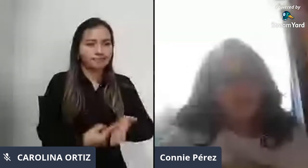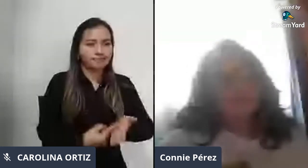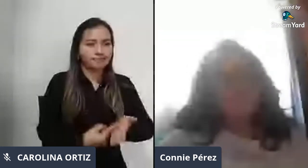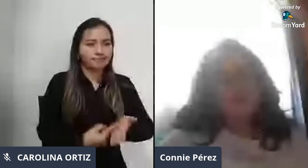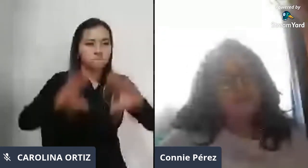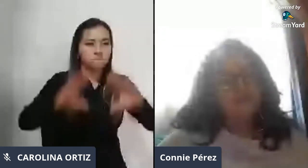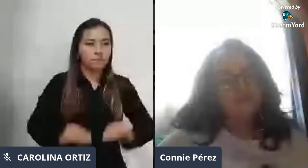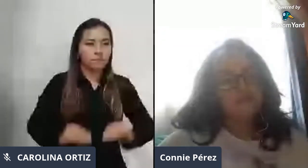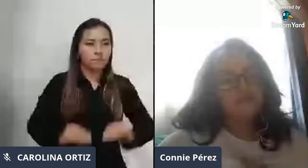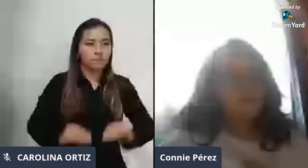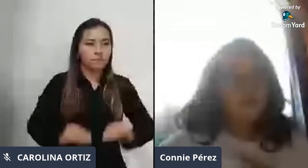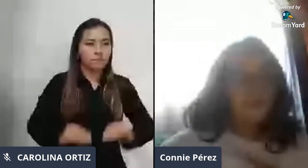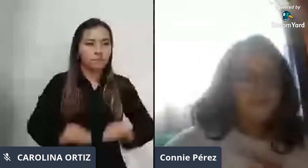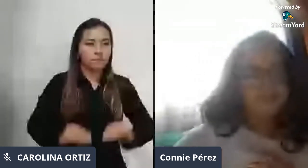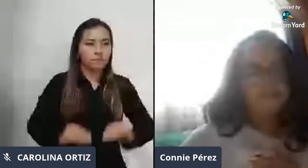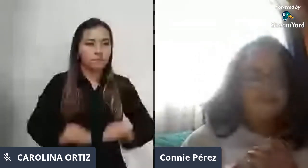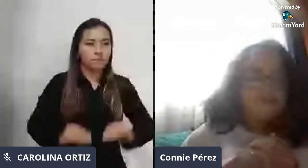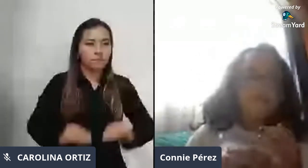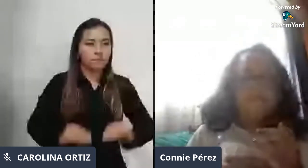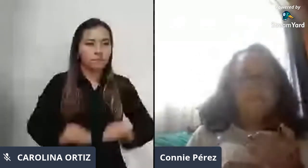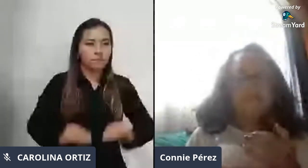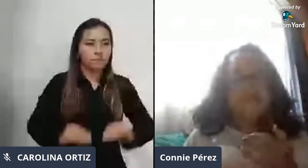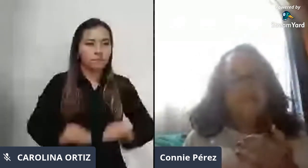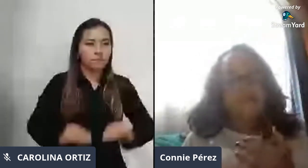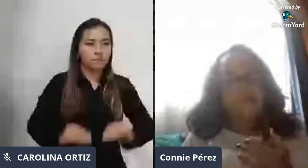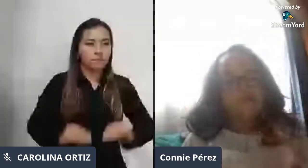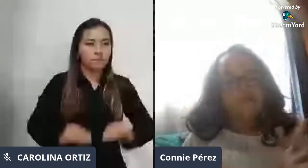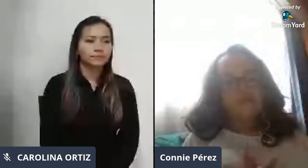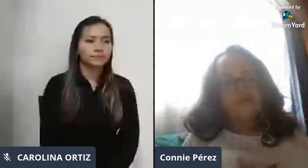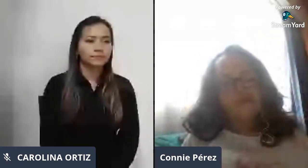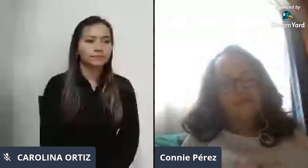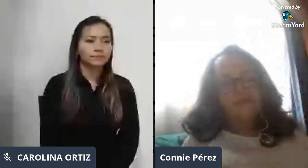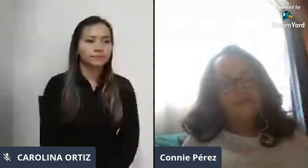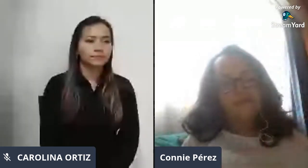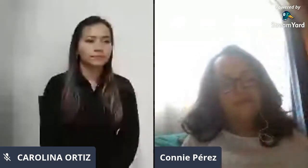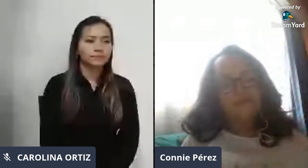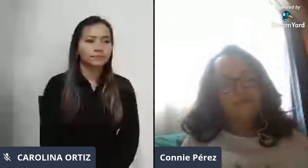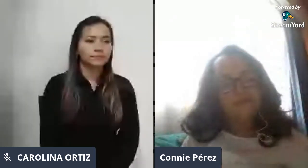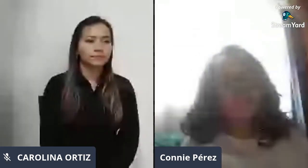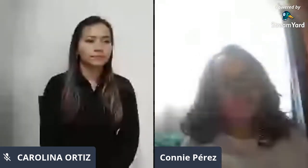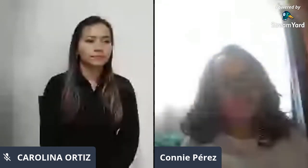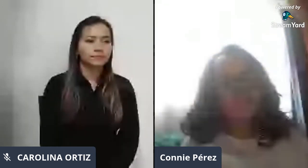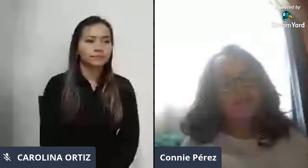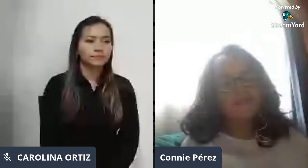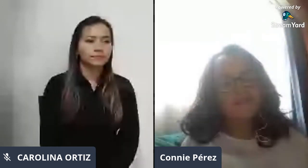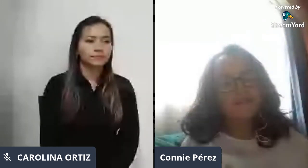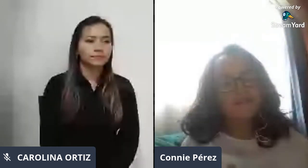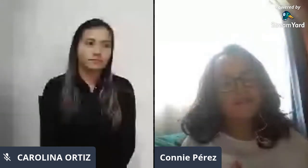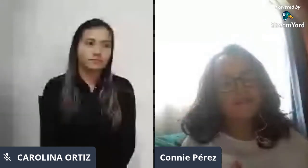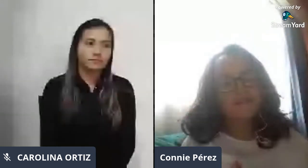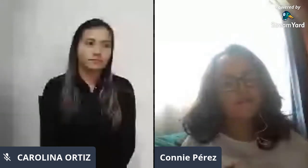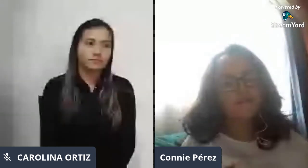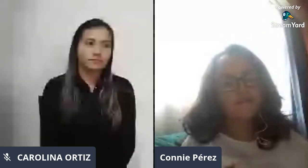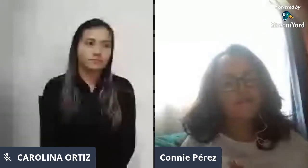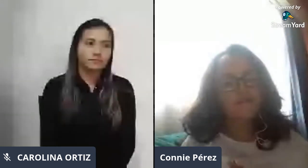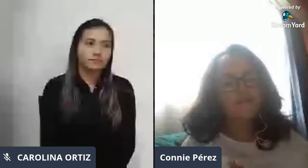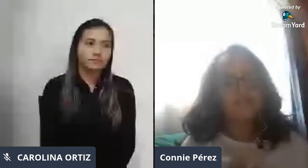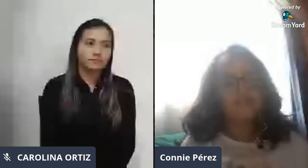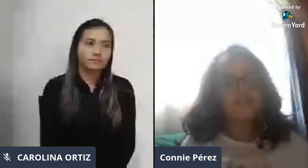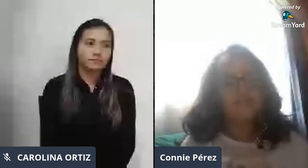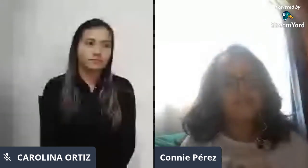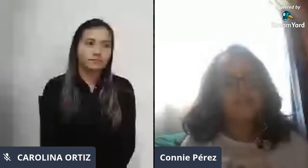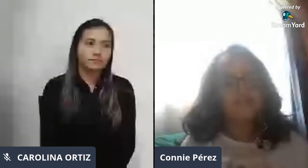las personas con discapacidad, de que la persona con discapacidad, digamos desde la religión, se habla que la persona